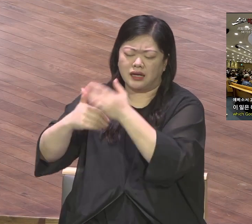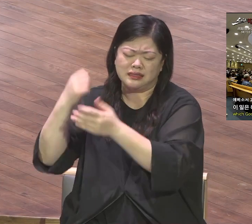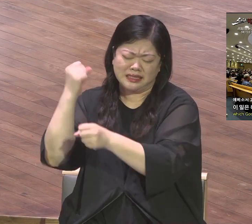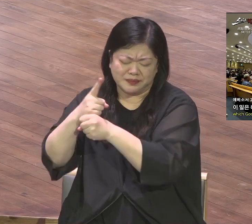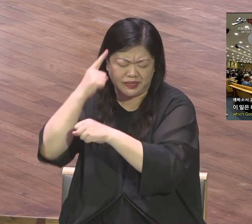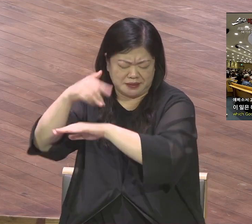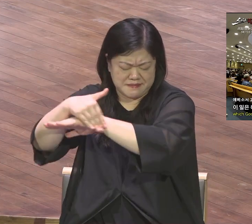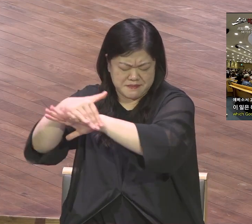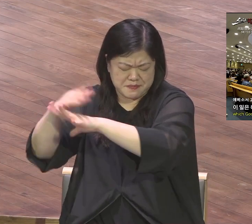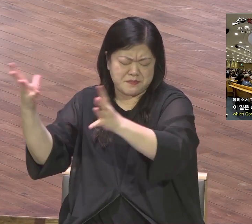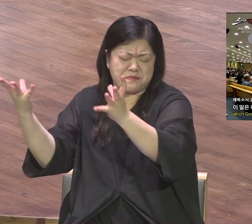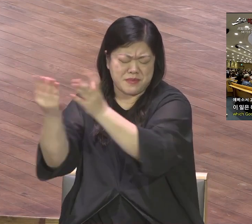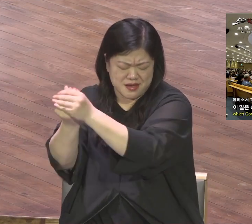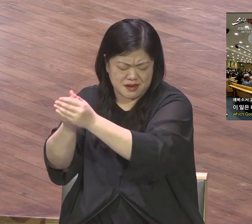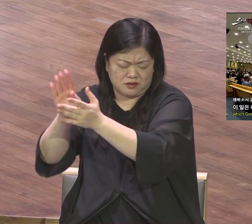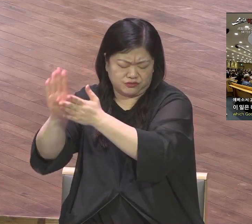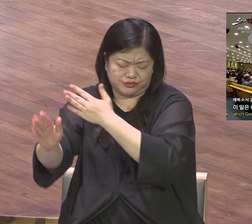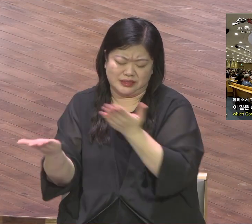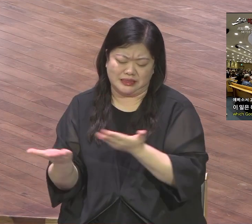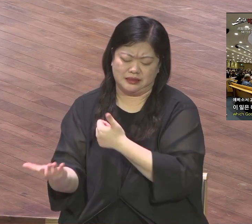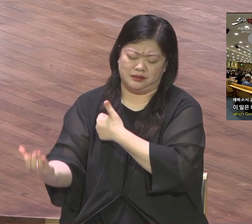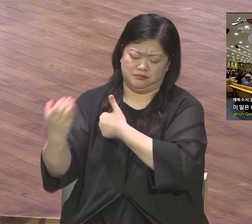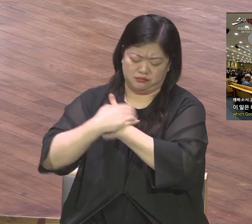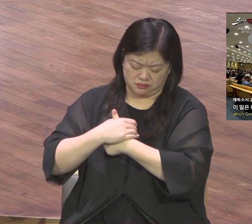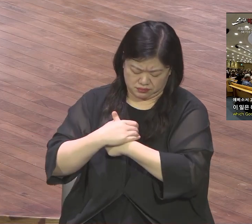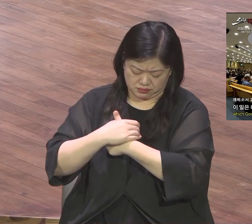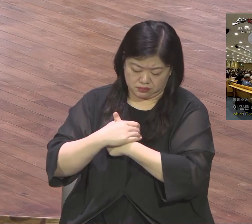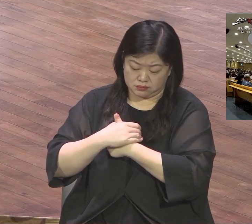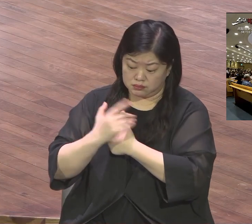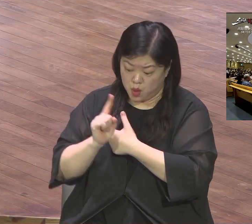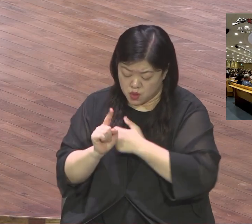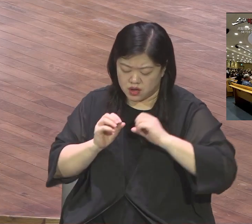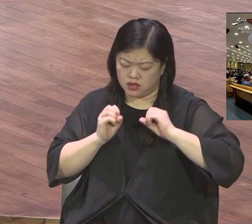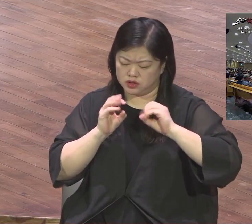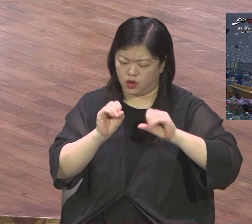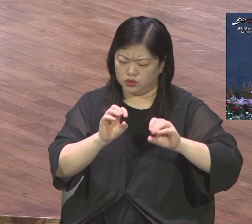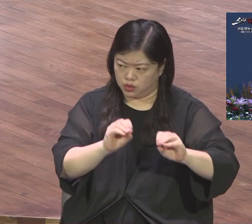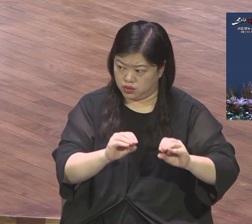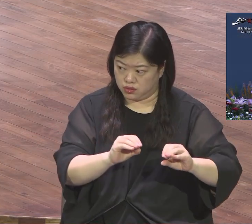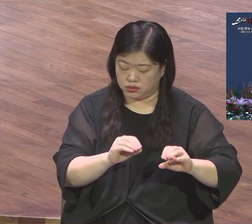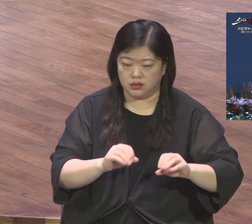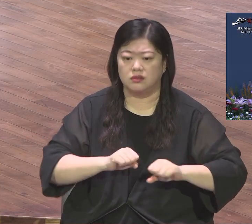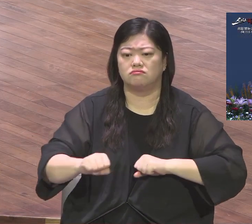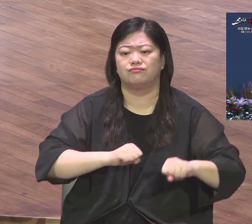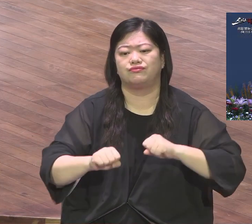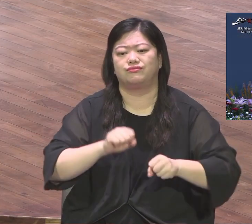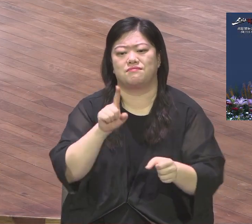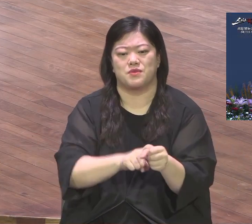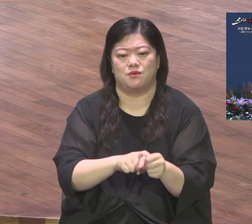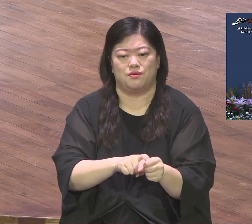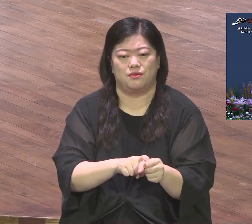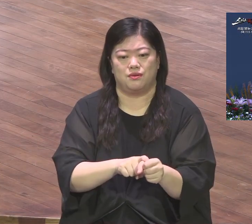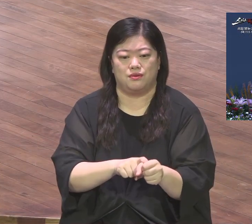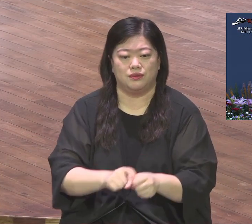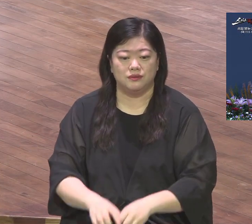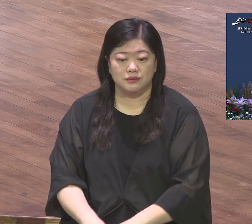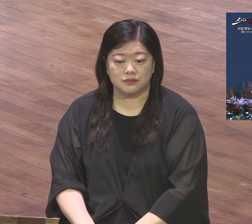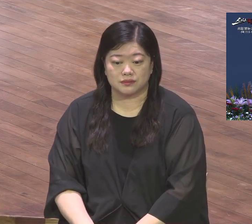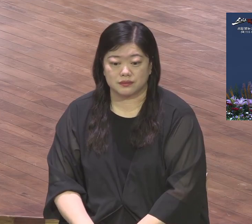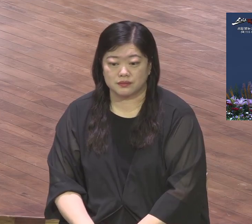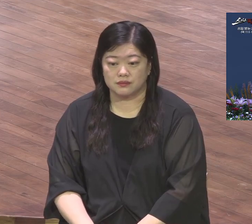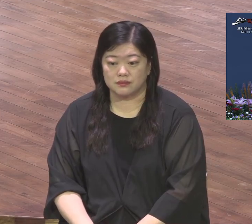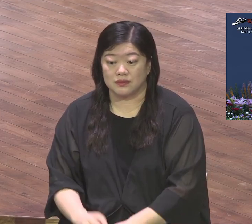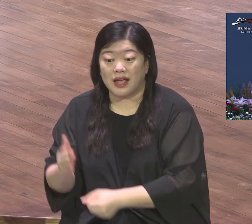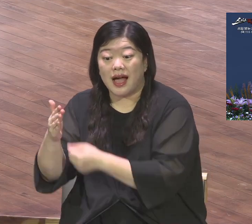우리로 그 가운데서 행하게 하려 하십니다. 얼마나 놀랍습니까? 하나님께서 우리를 뭐